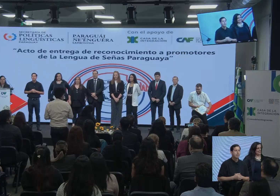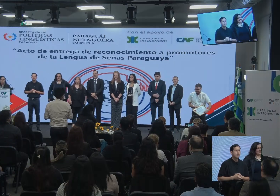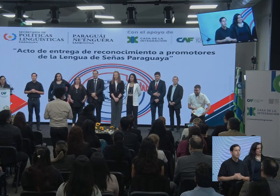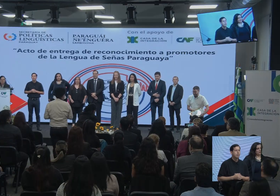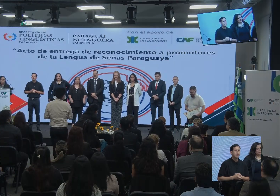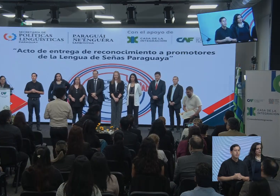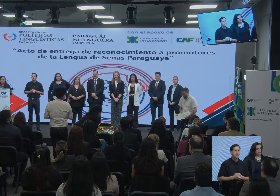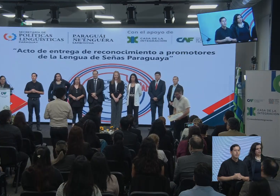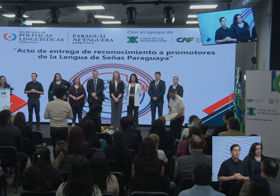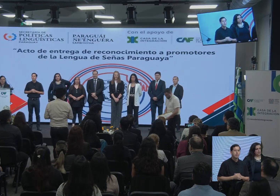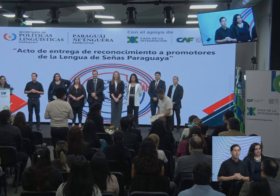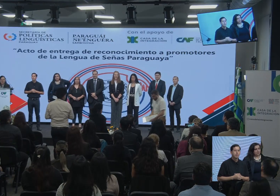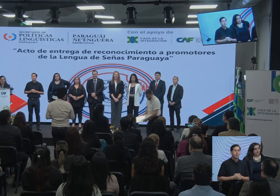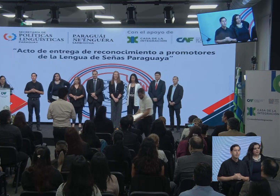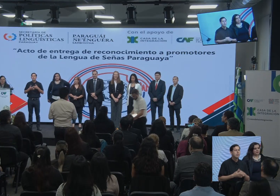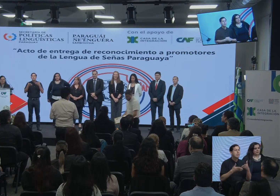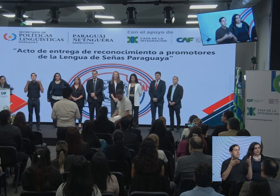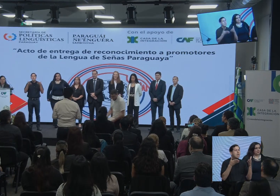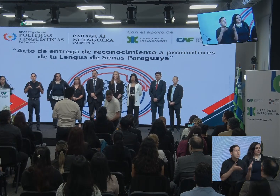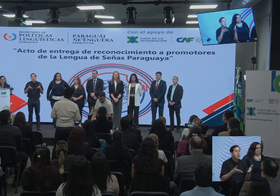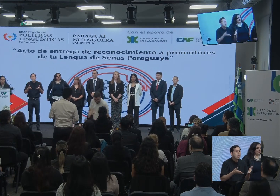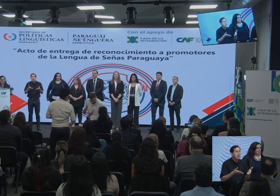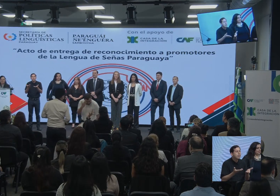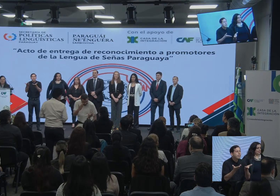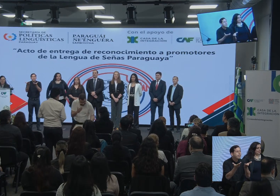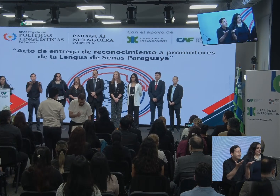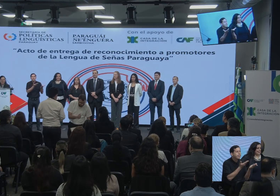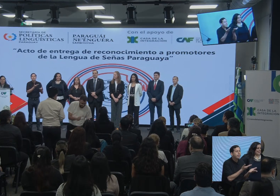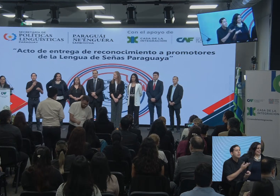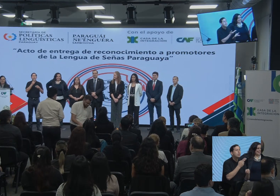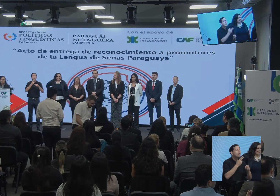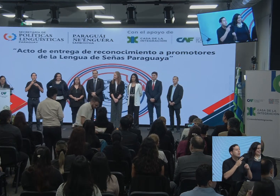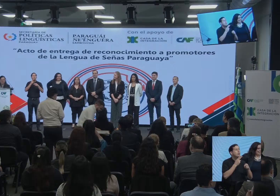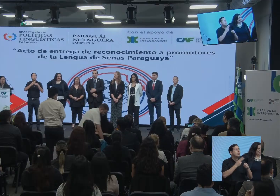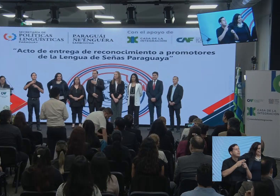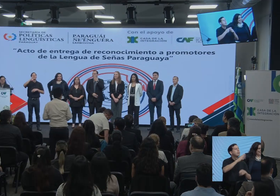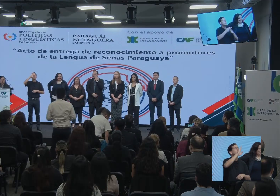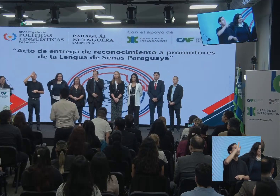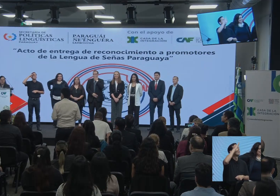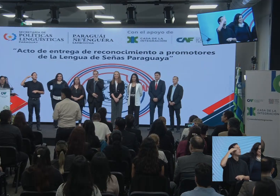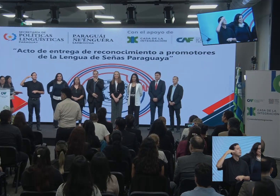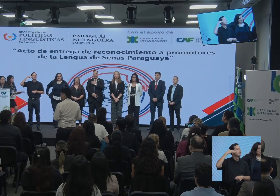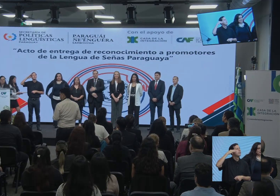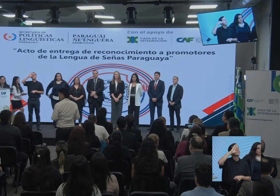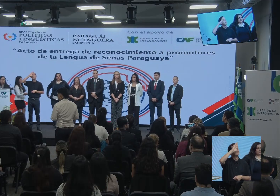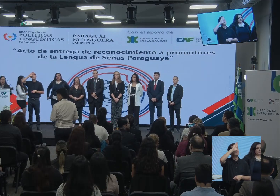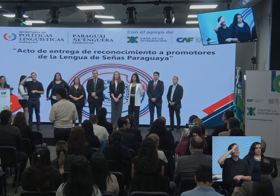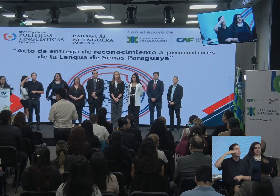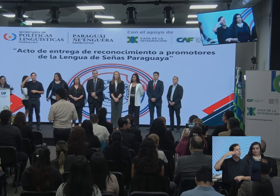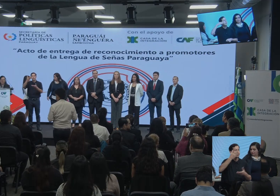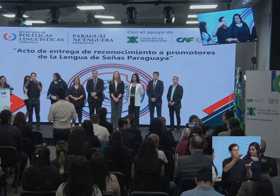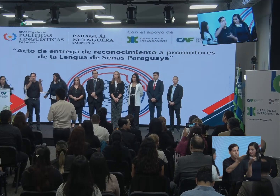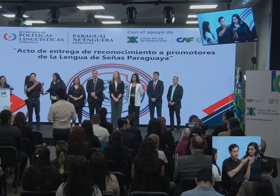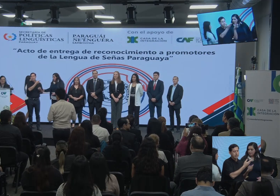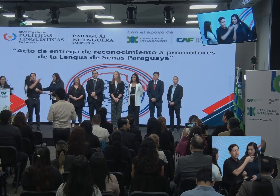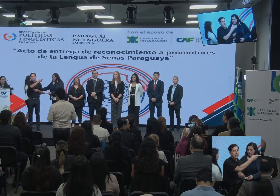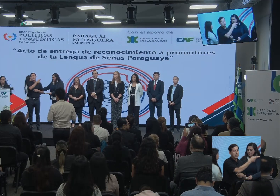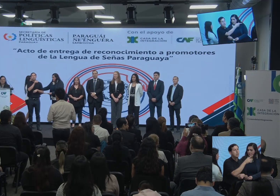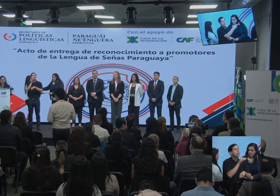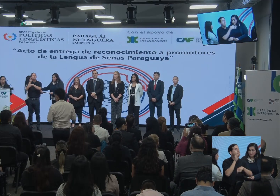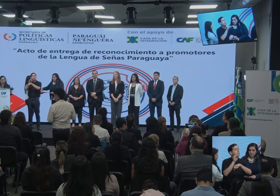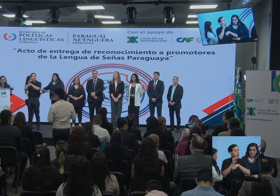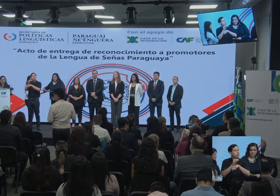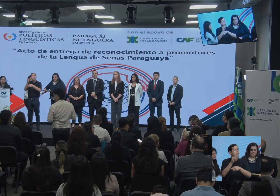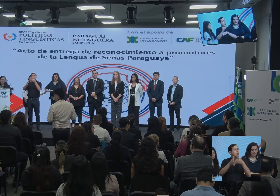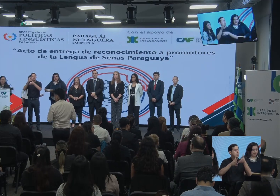Convocamos ahora a la señora Gabriela Martínez. Es instructora de lengua de señas en